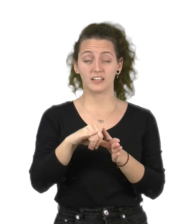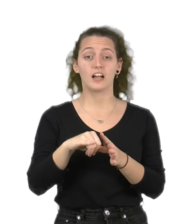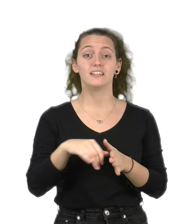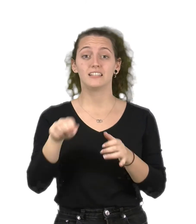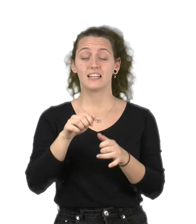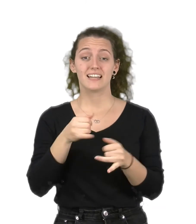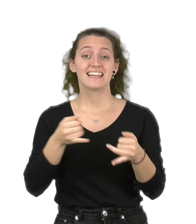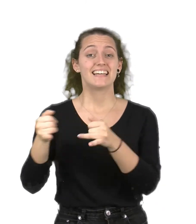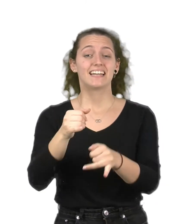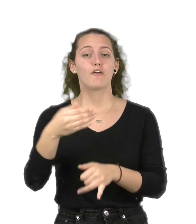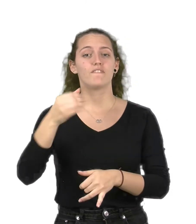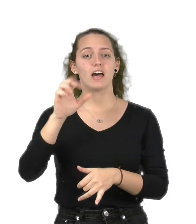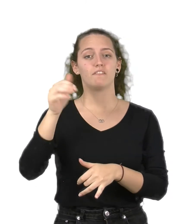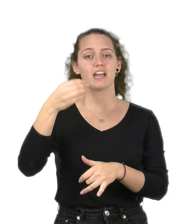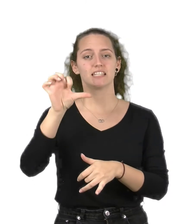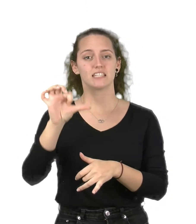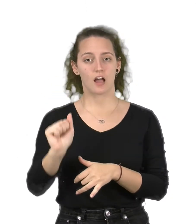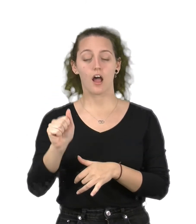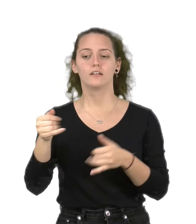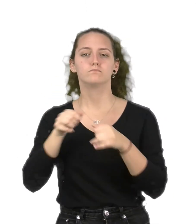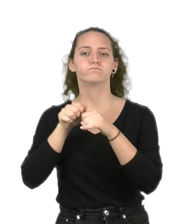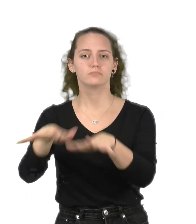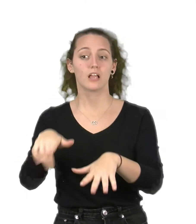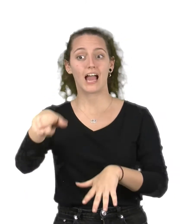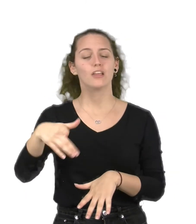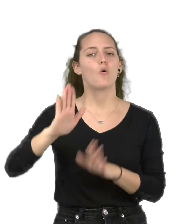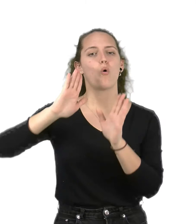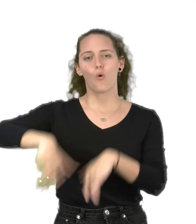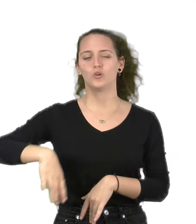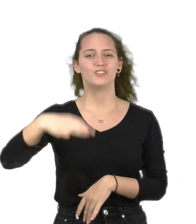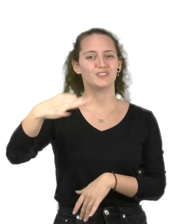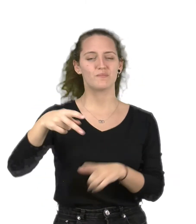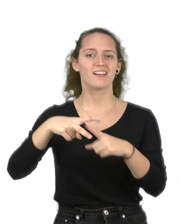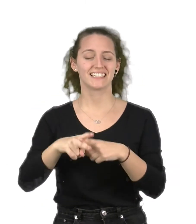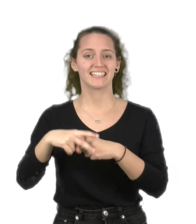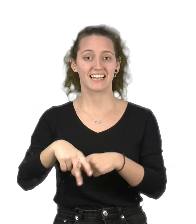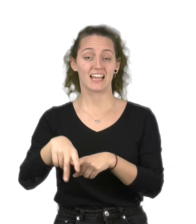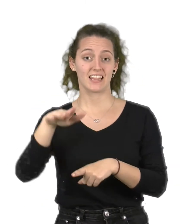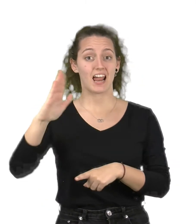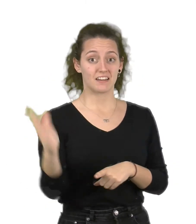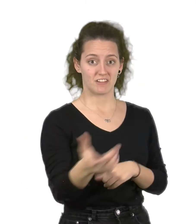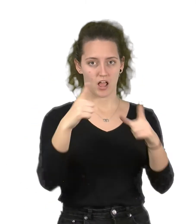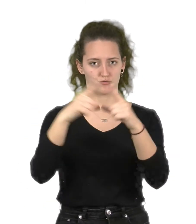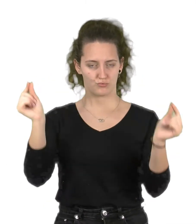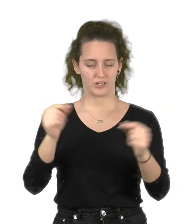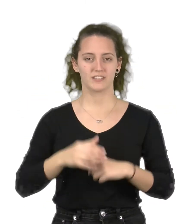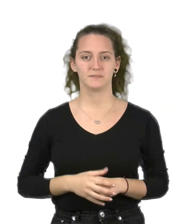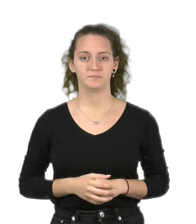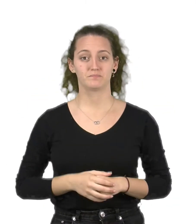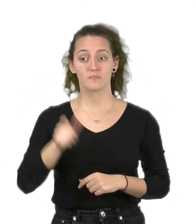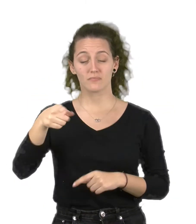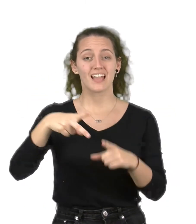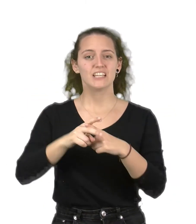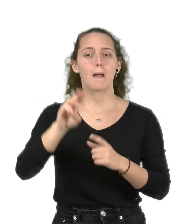la desembocadura del río Berbesa, se conserva el último astillero de carpintería de Ribera de Asturias,